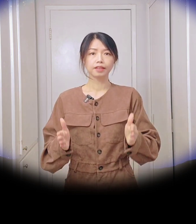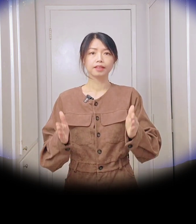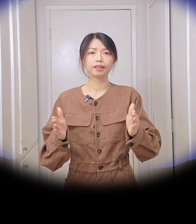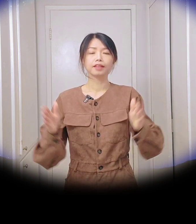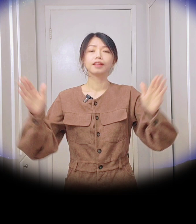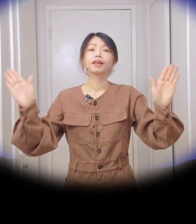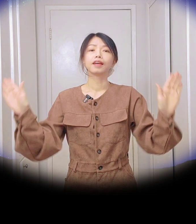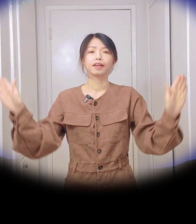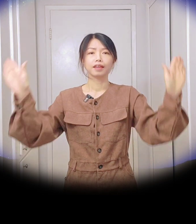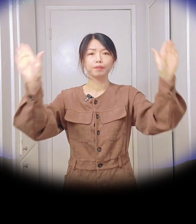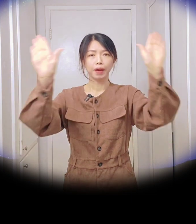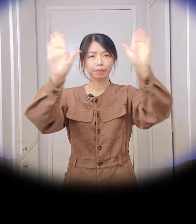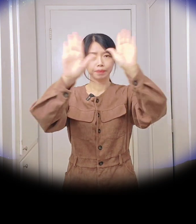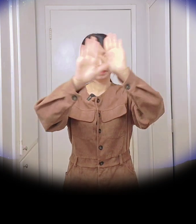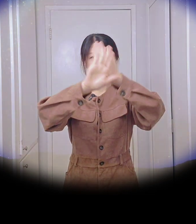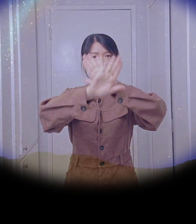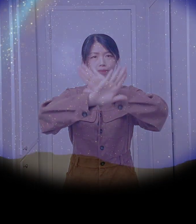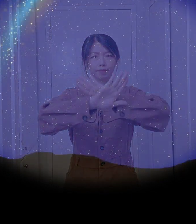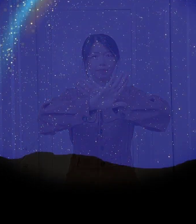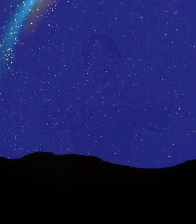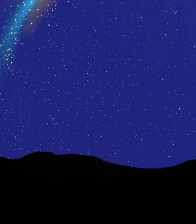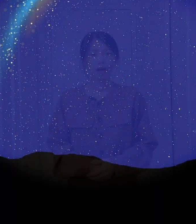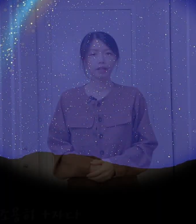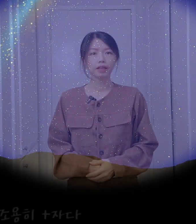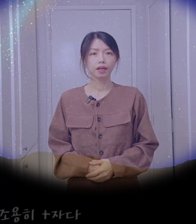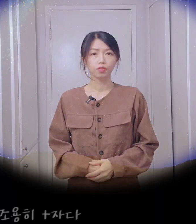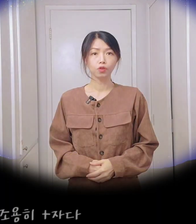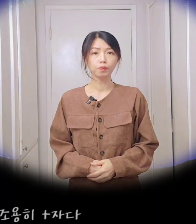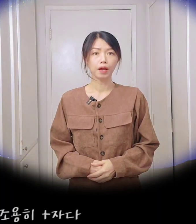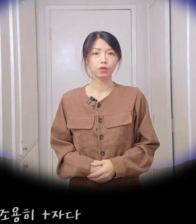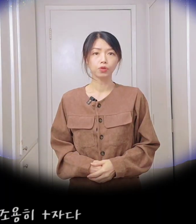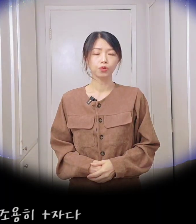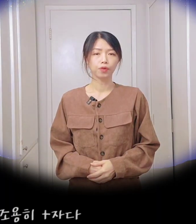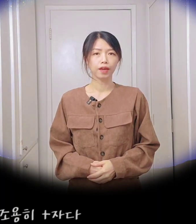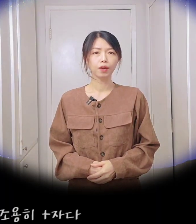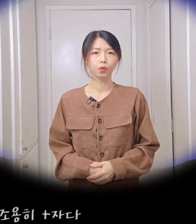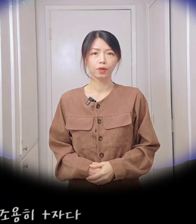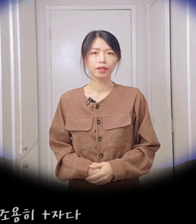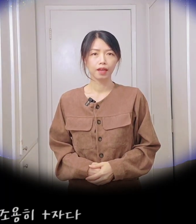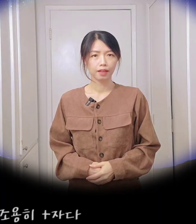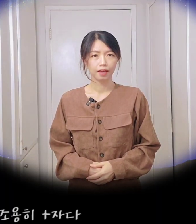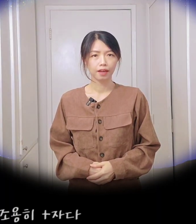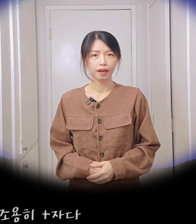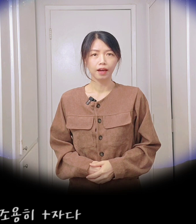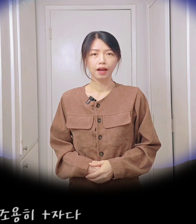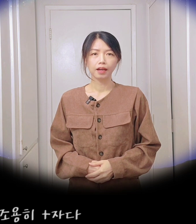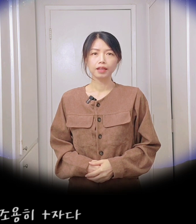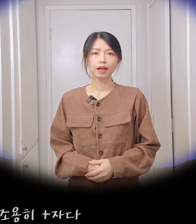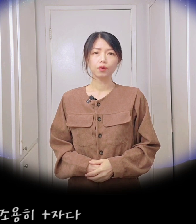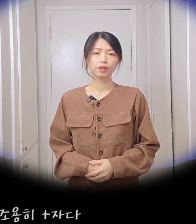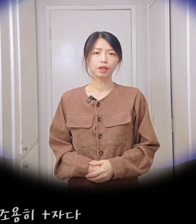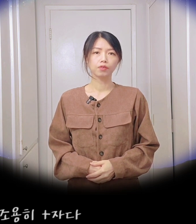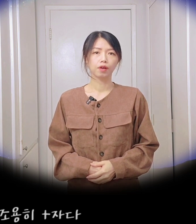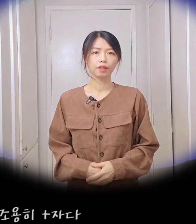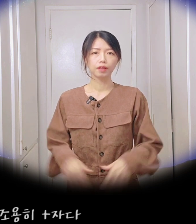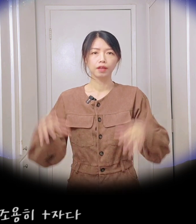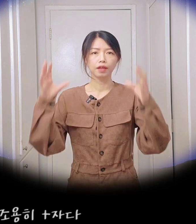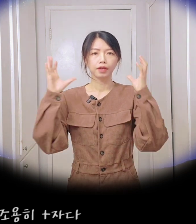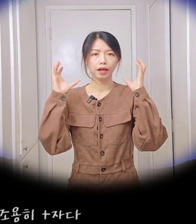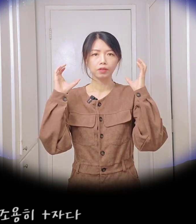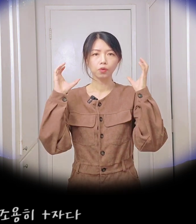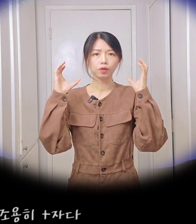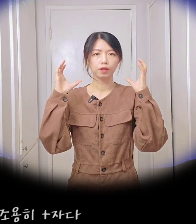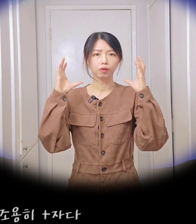나신 이밤. 아기 예수 말구유 위에 고이 자니. 아기라고 한 뜻의